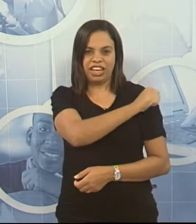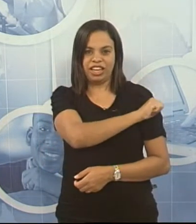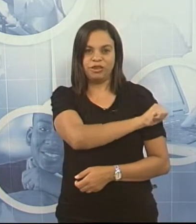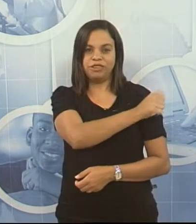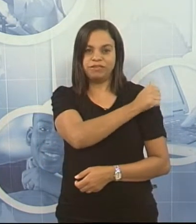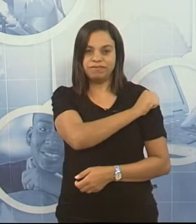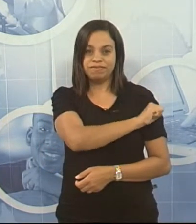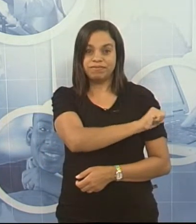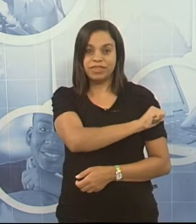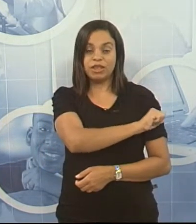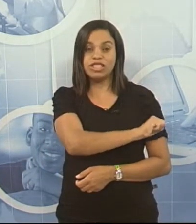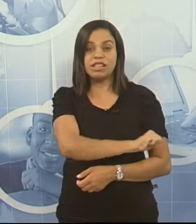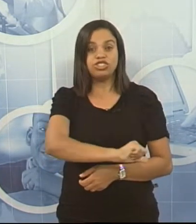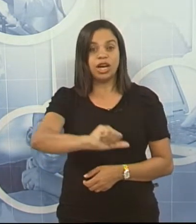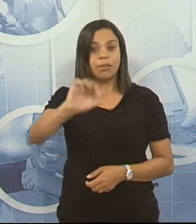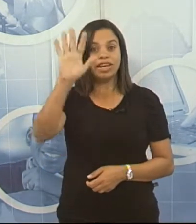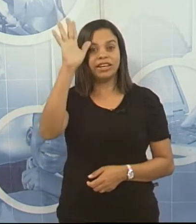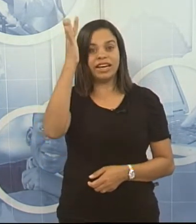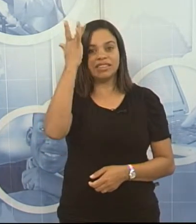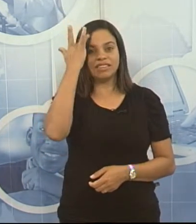Janeiro. E o sinal de amanhã é assim.